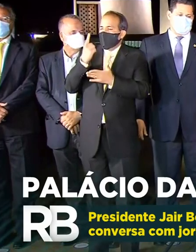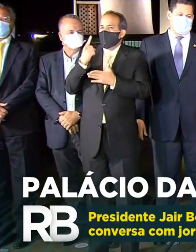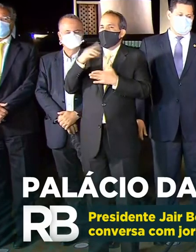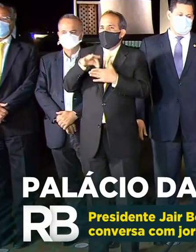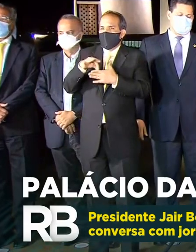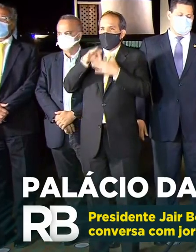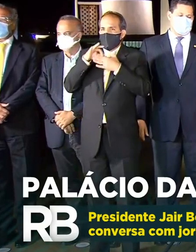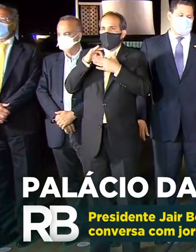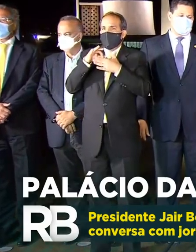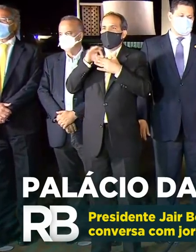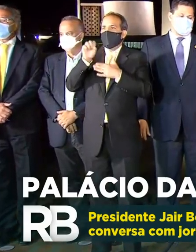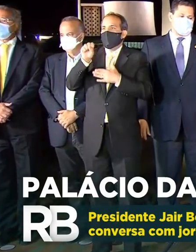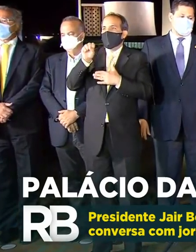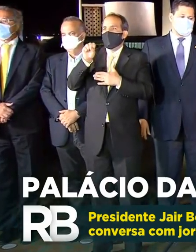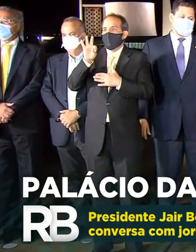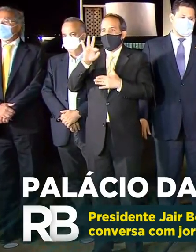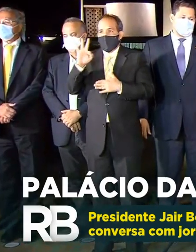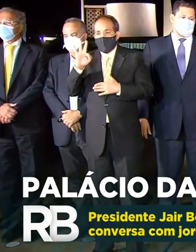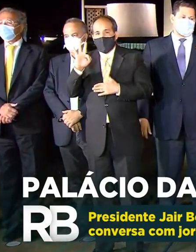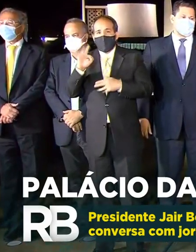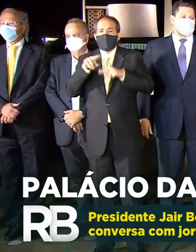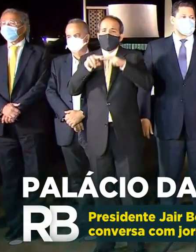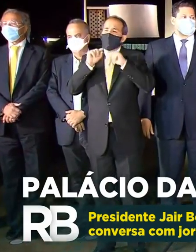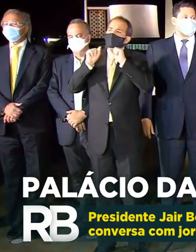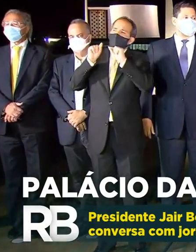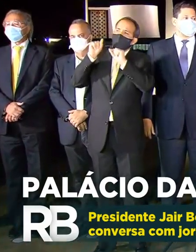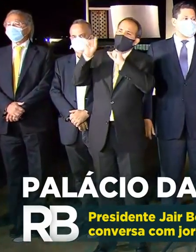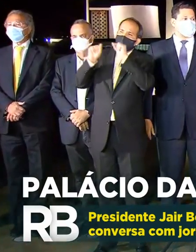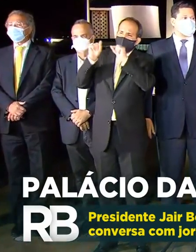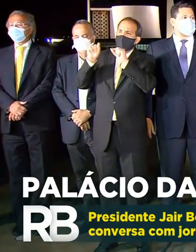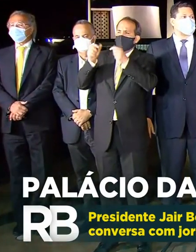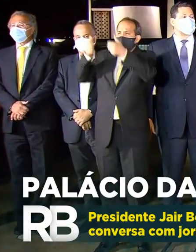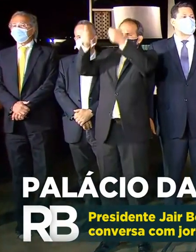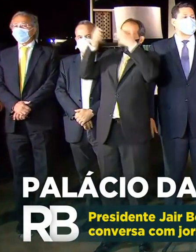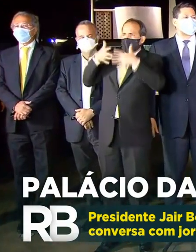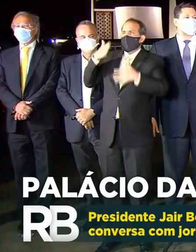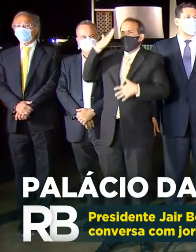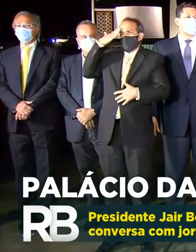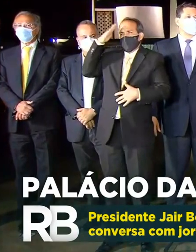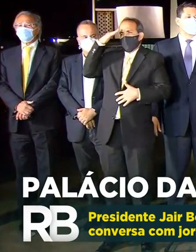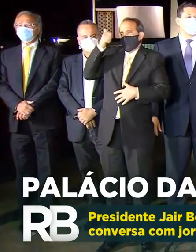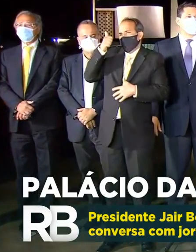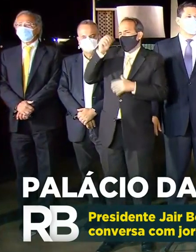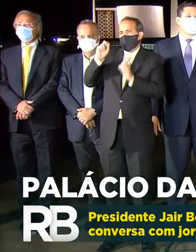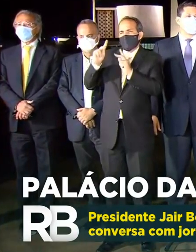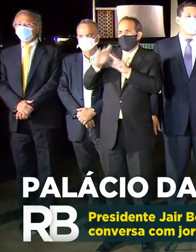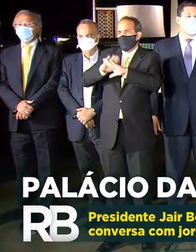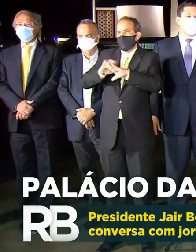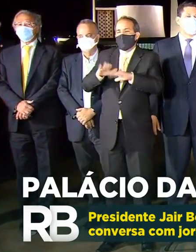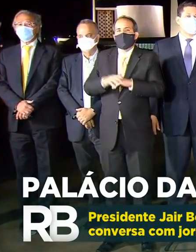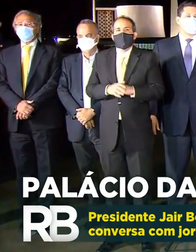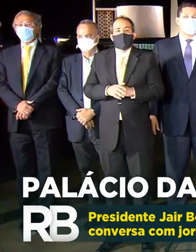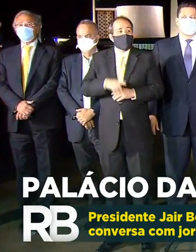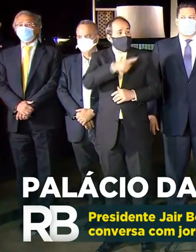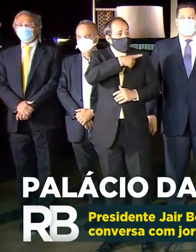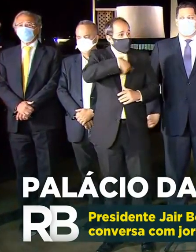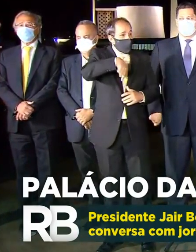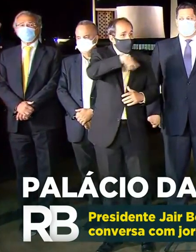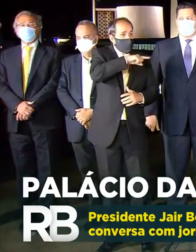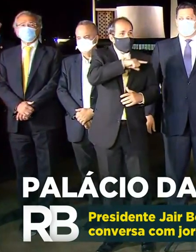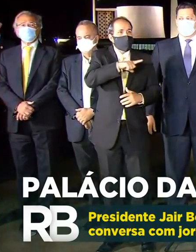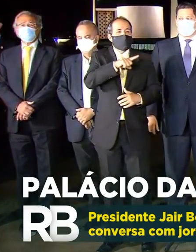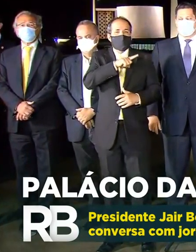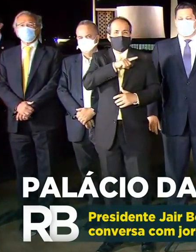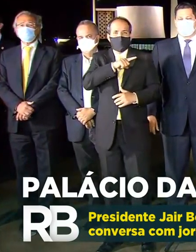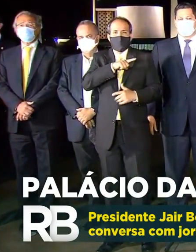do Supremo, por questões que justificam. E nós, que pese o